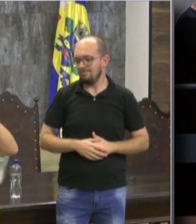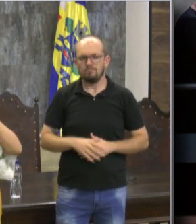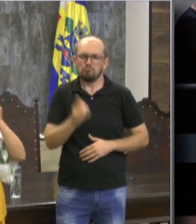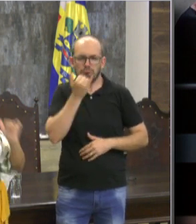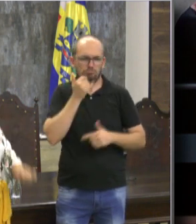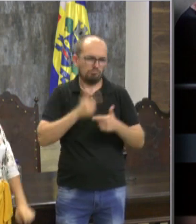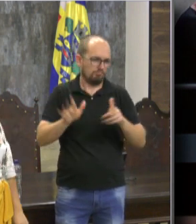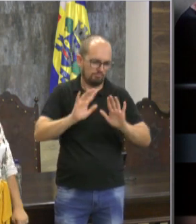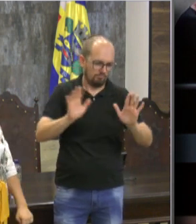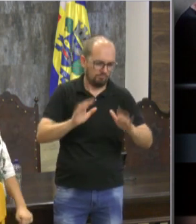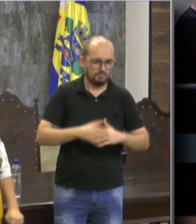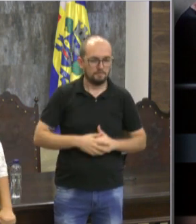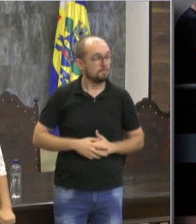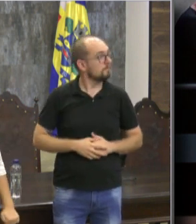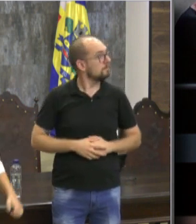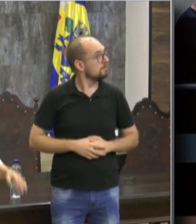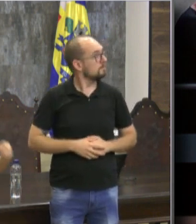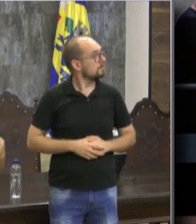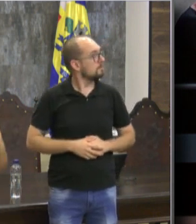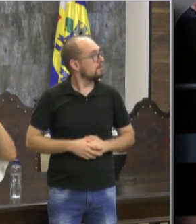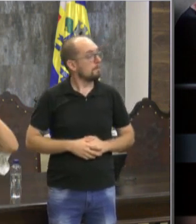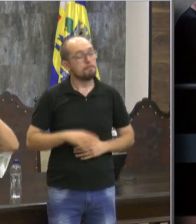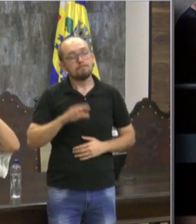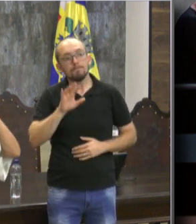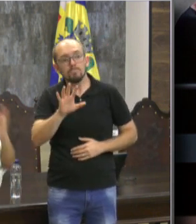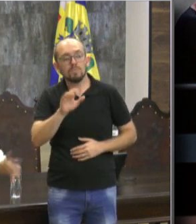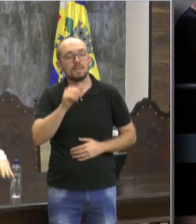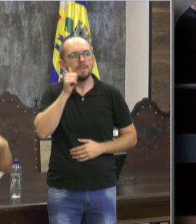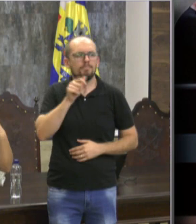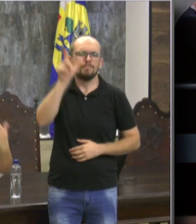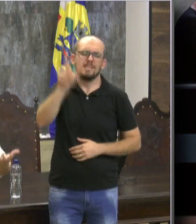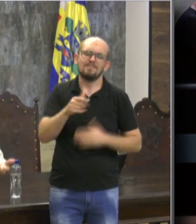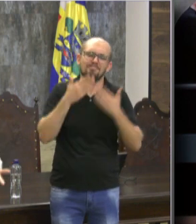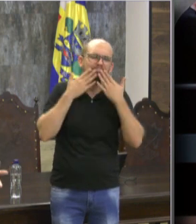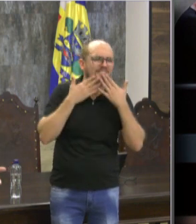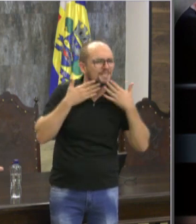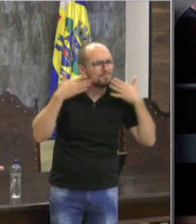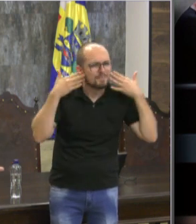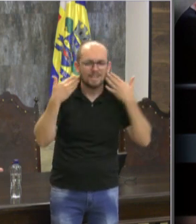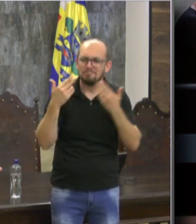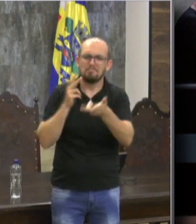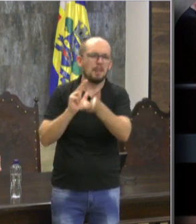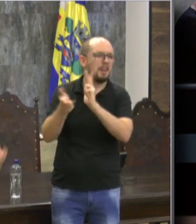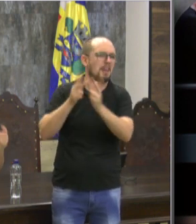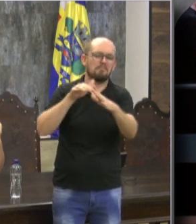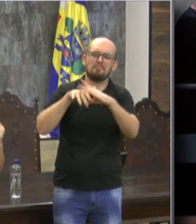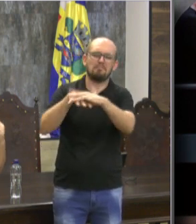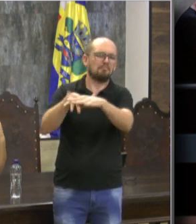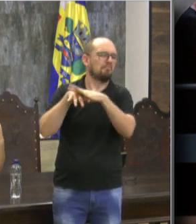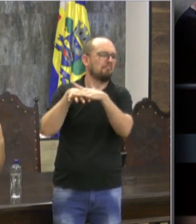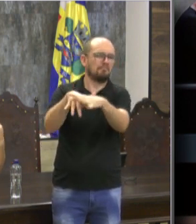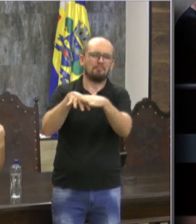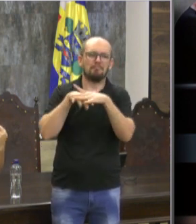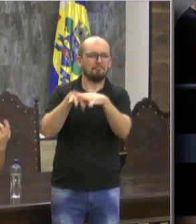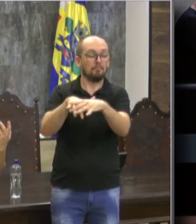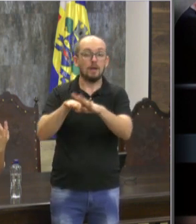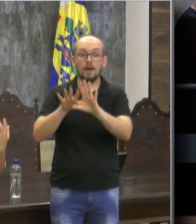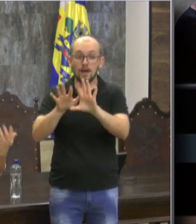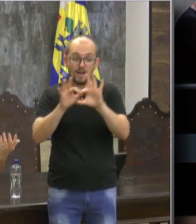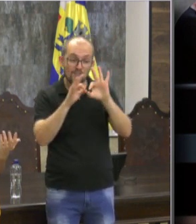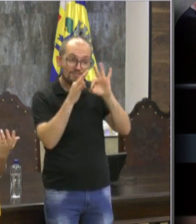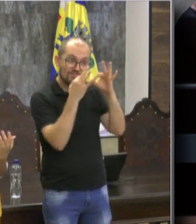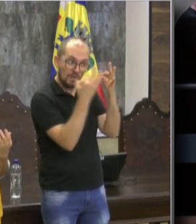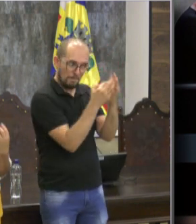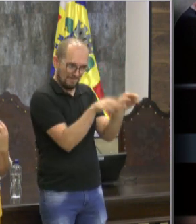Deus, perdão, gente, esqueci. Mas, assim, uma menina muito simpática, conversa com a gente em Libras tátil, e aí a família do Gustavo